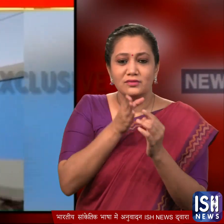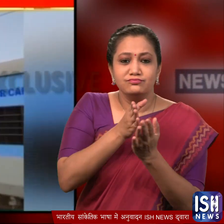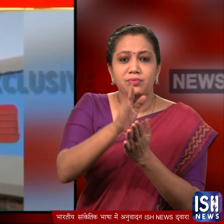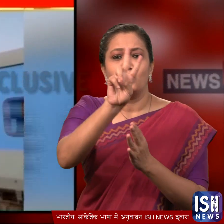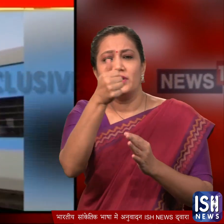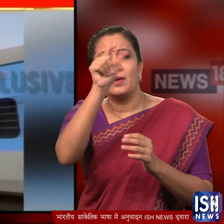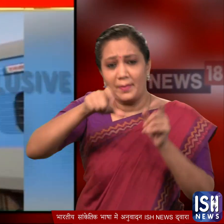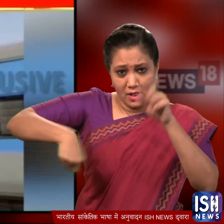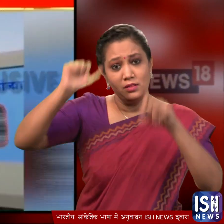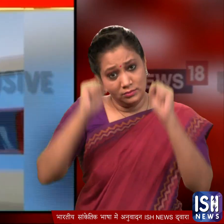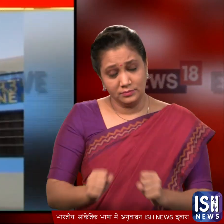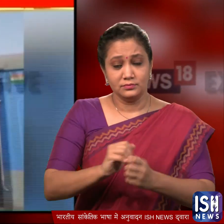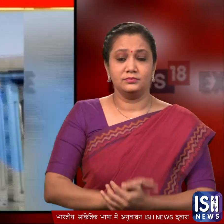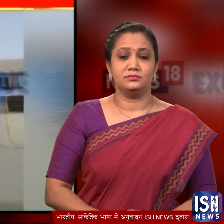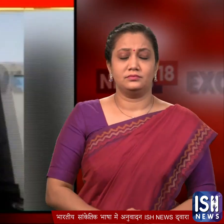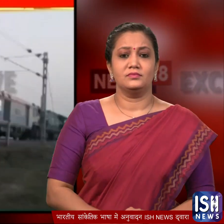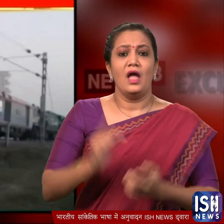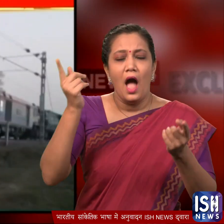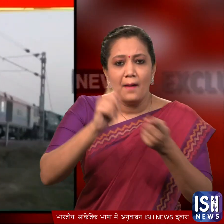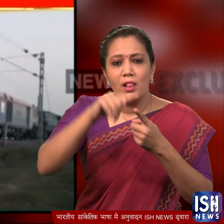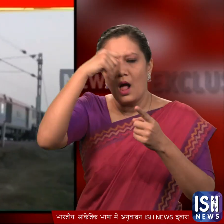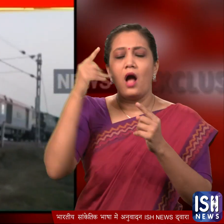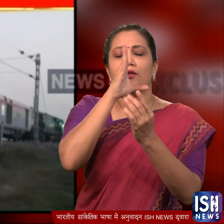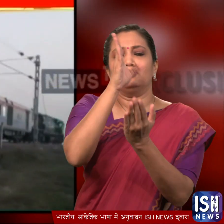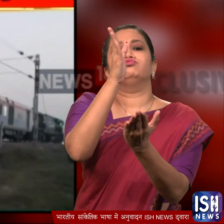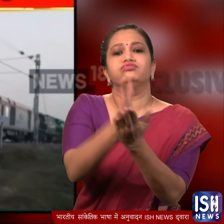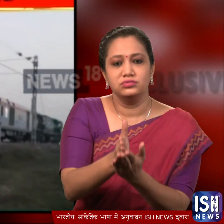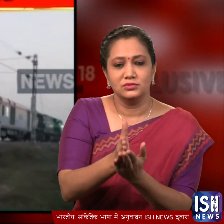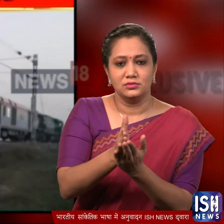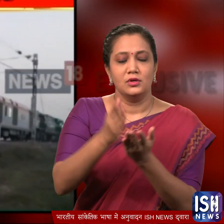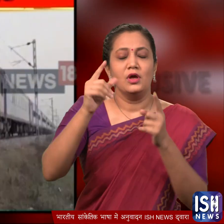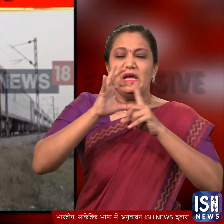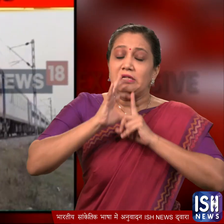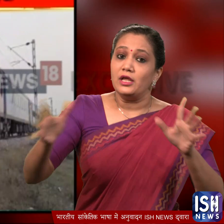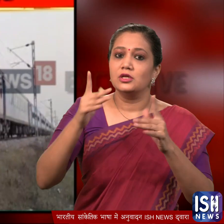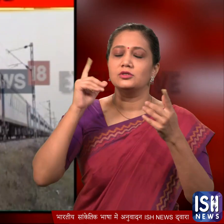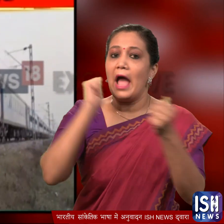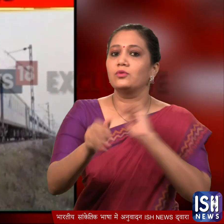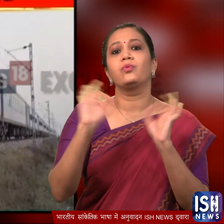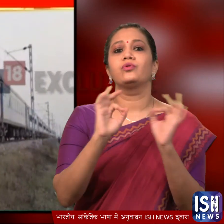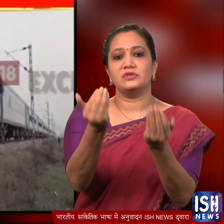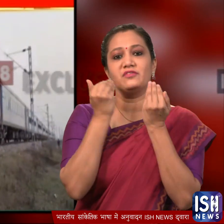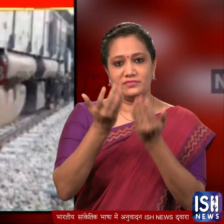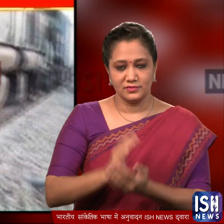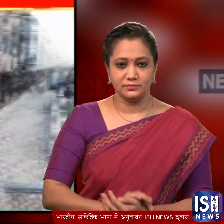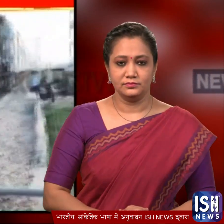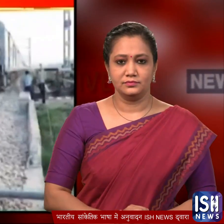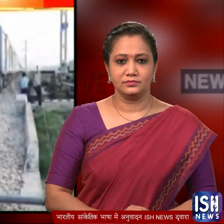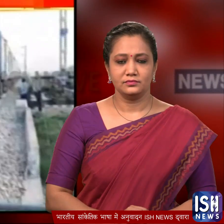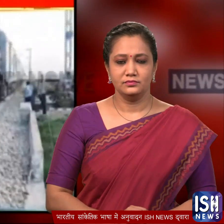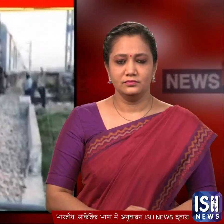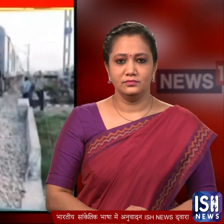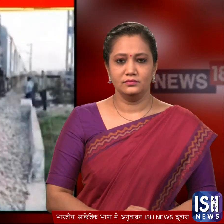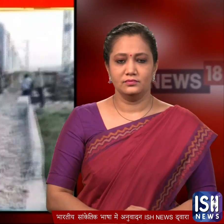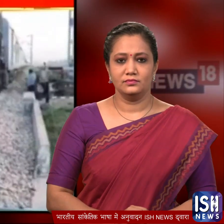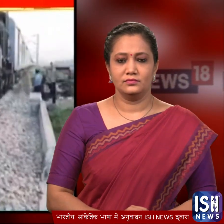ट्रेन में 26 मुसाफिर सवार थे। हालांकि किसी तरह ट्रेन को रोका गया, जिससे बड़ा हादसा होने से टल गया। इन